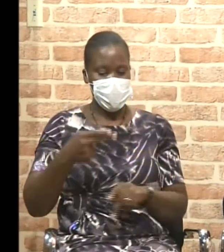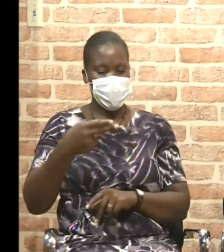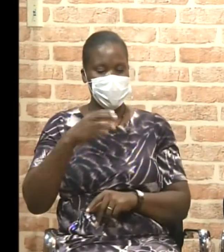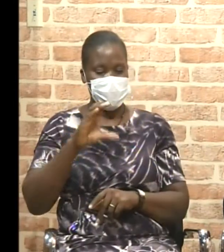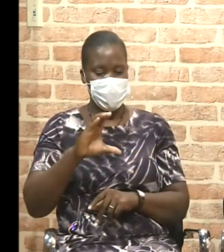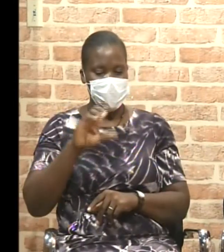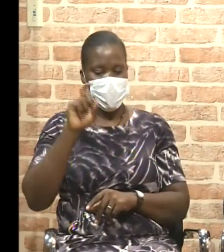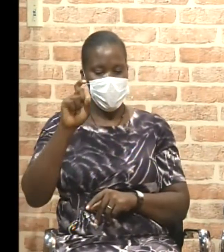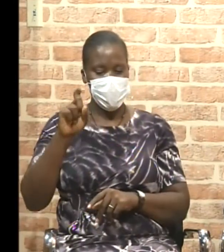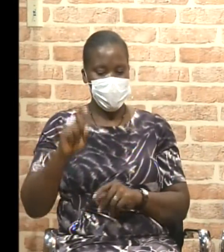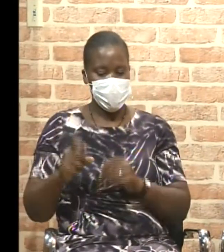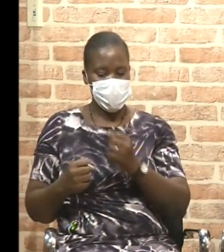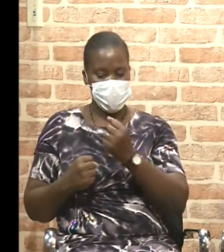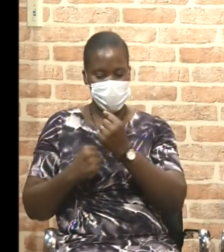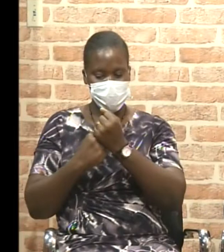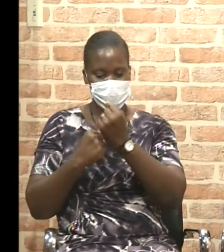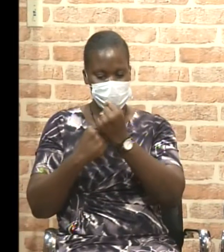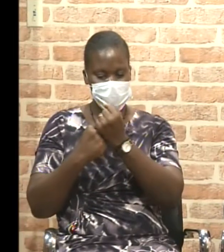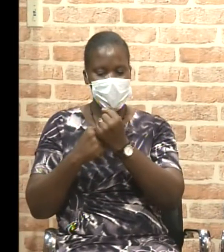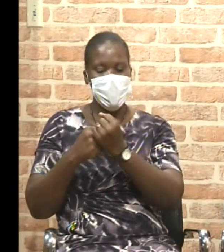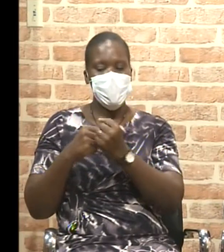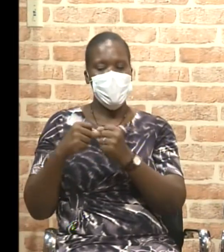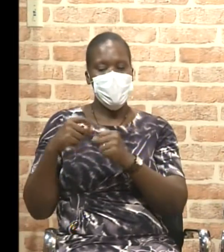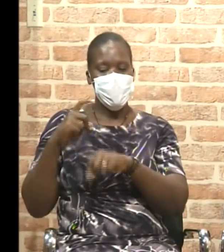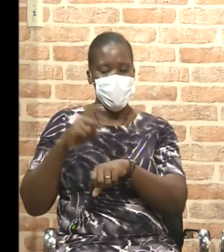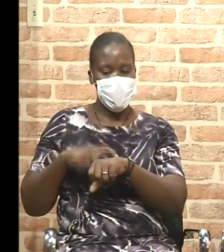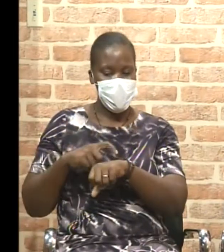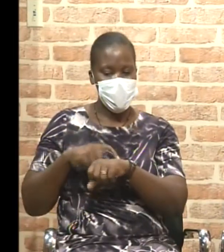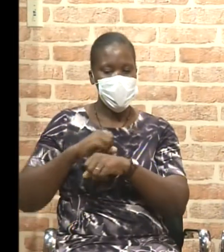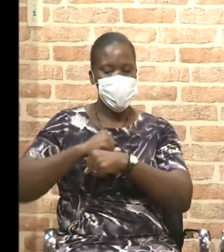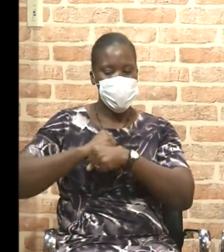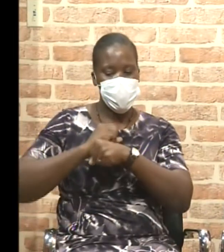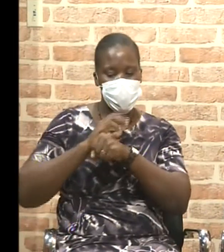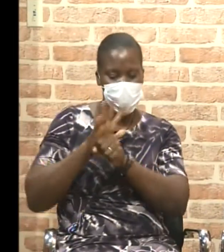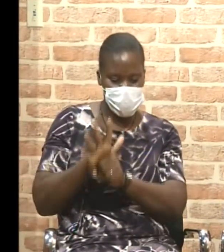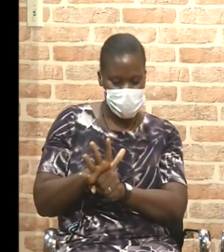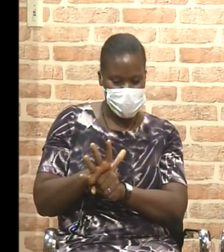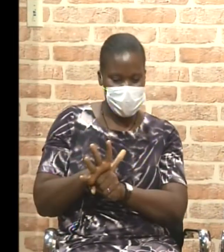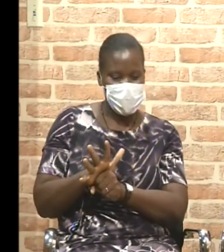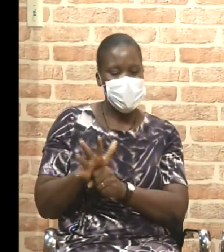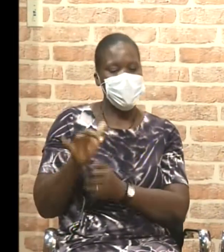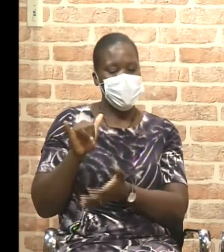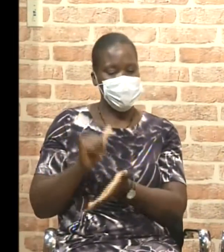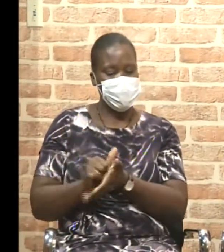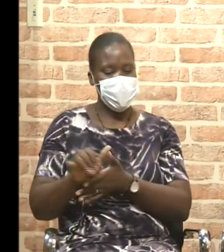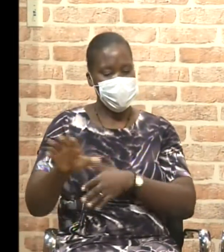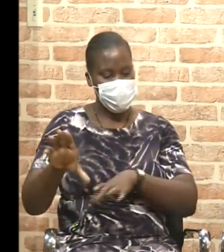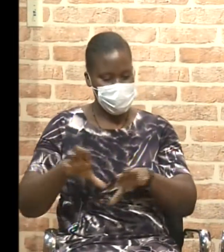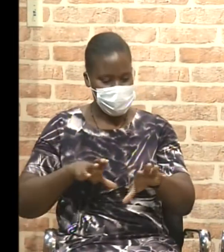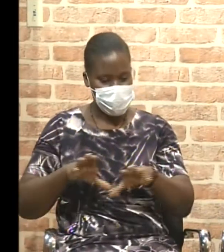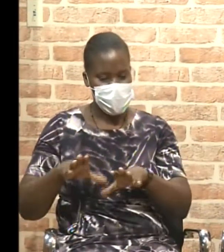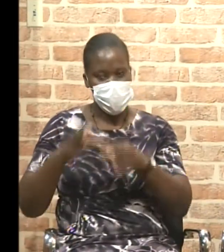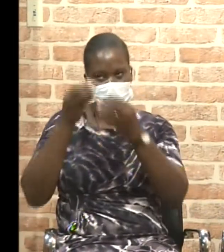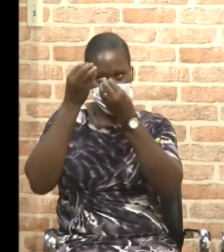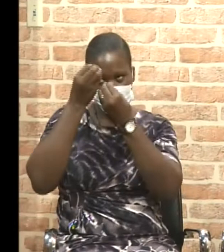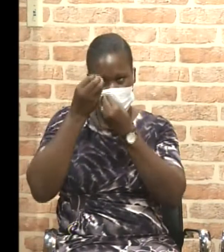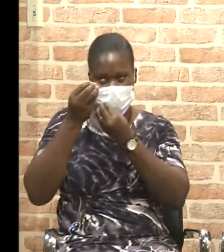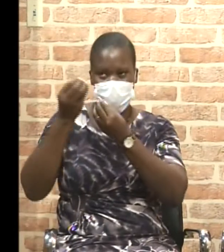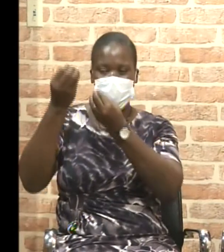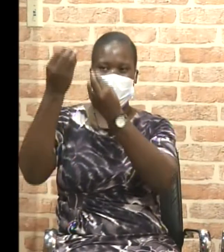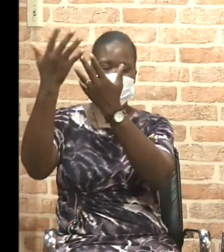besoin assistance la nan période COVID-19 la. Et bien, ki sa nous fait dans ce spot la? C'est informer mon